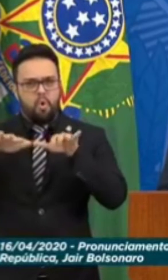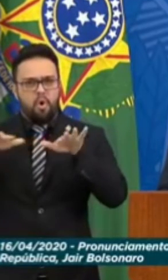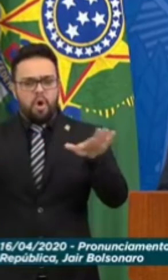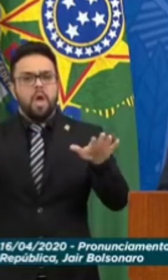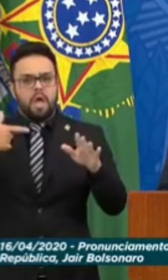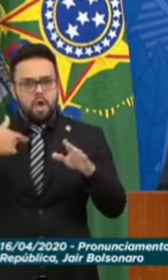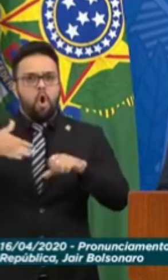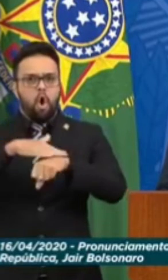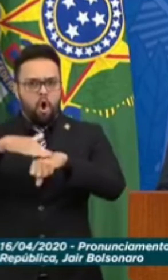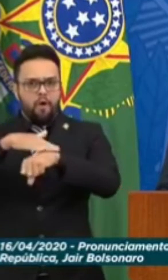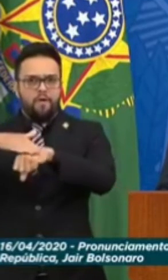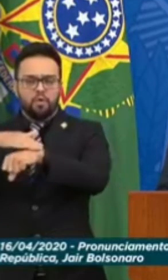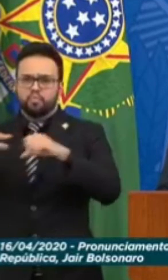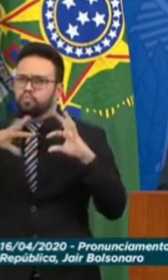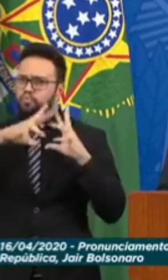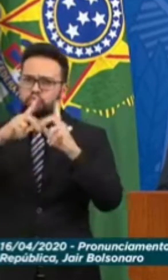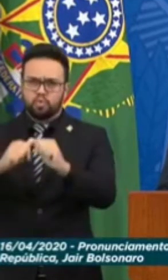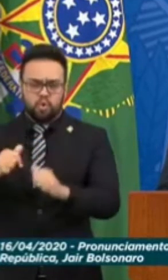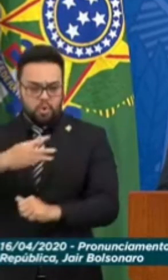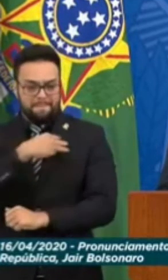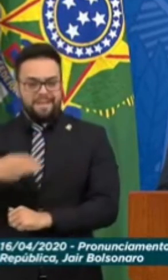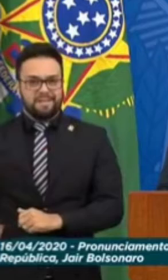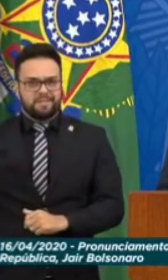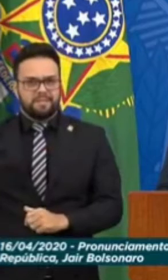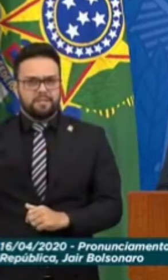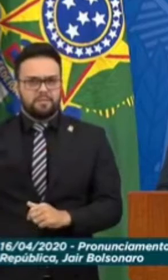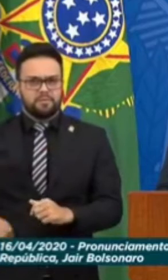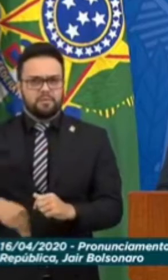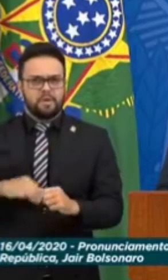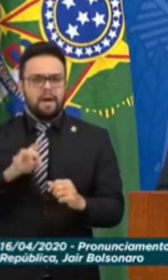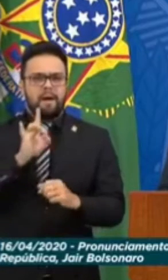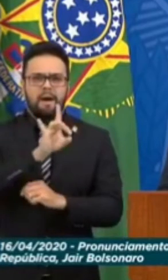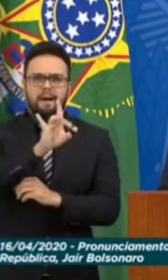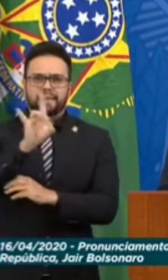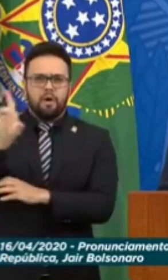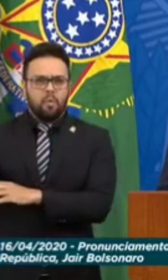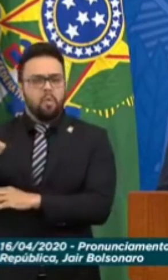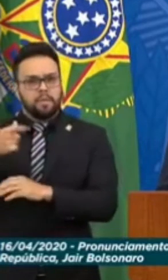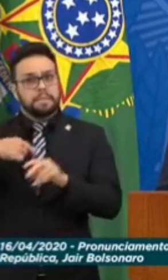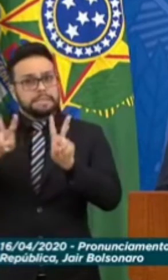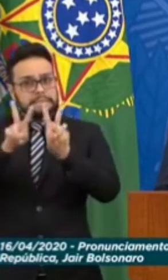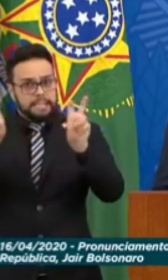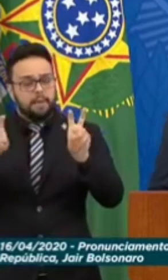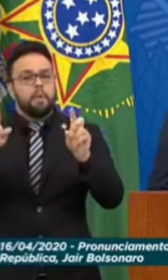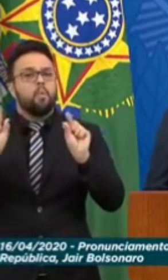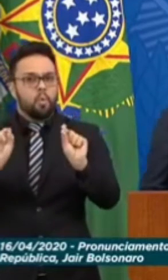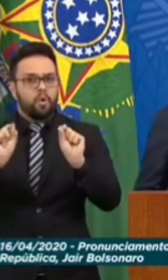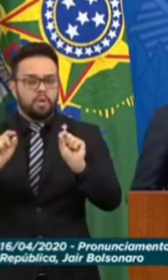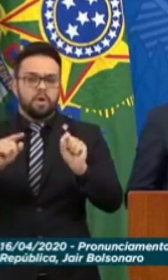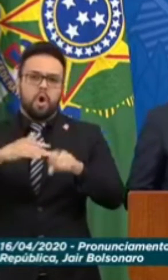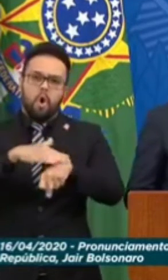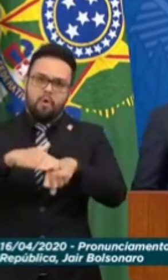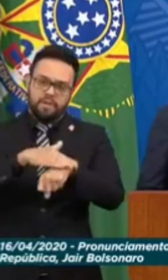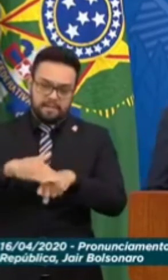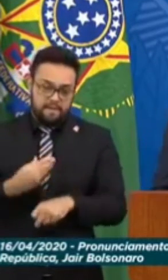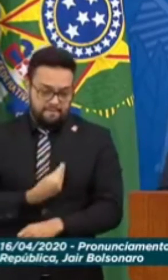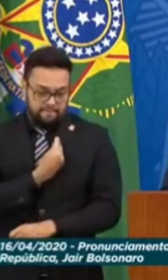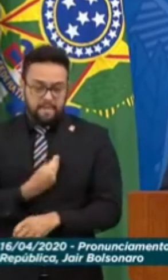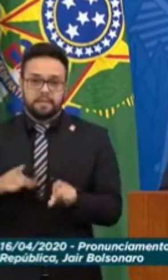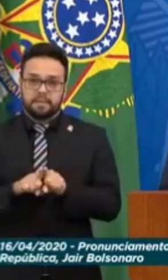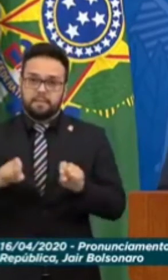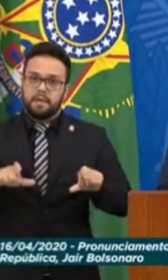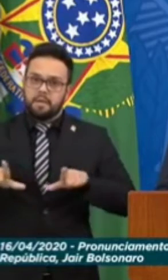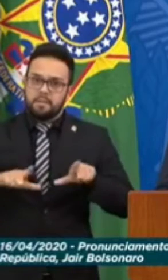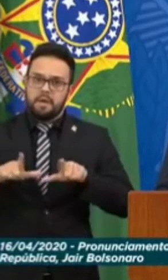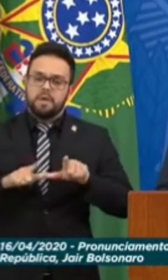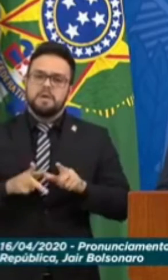os ministros e falei da vida e do emprego. É como um paciente que